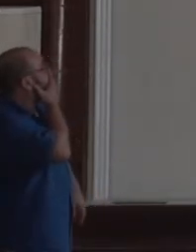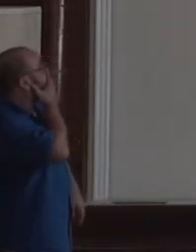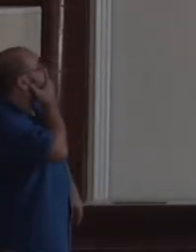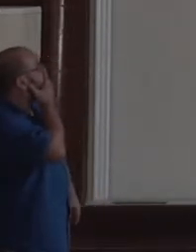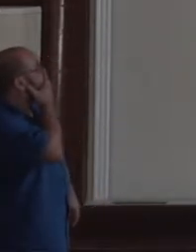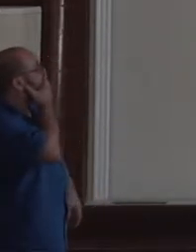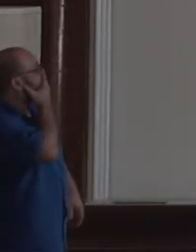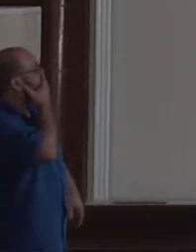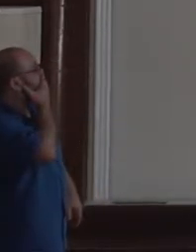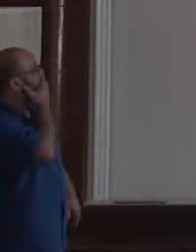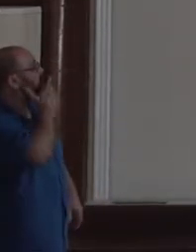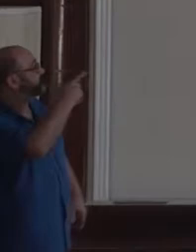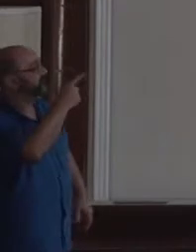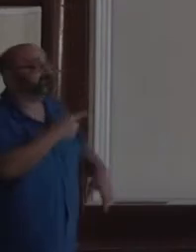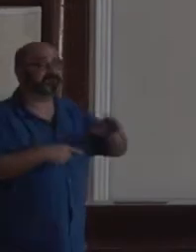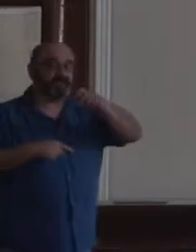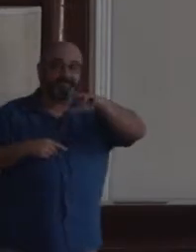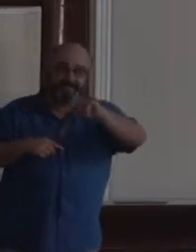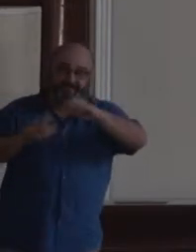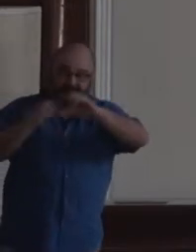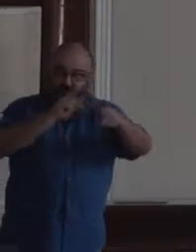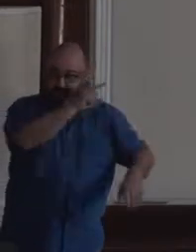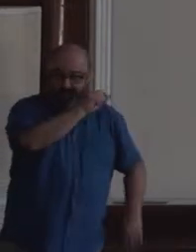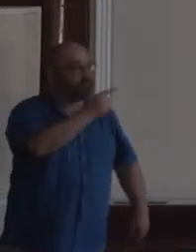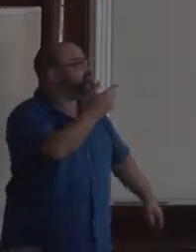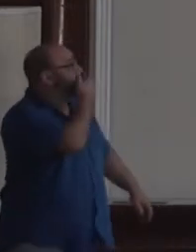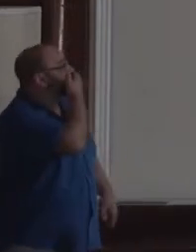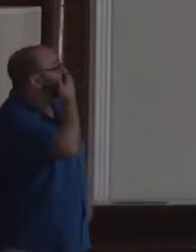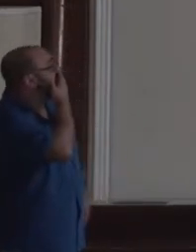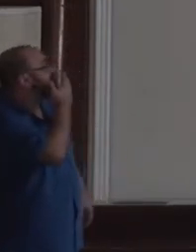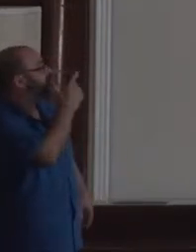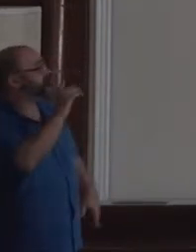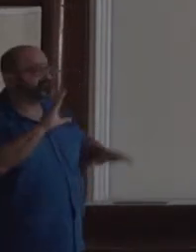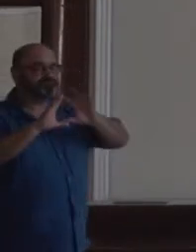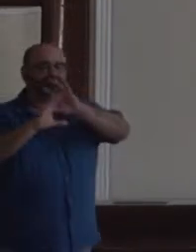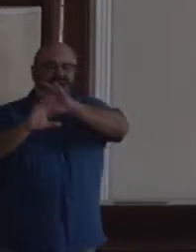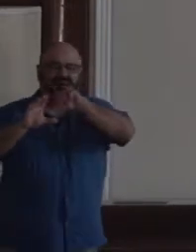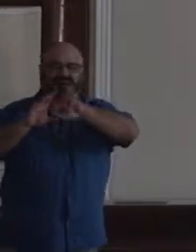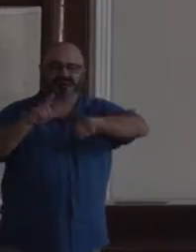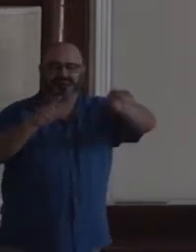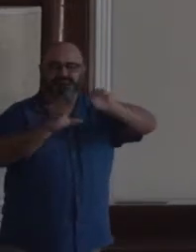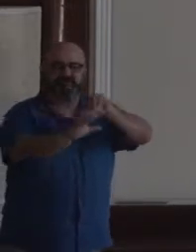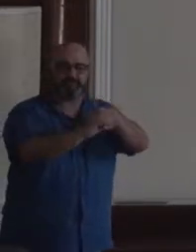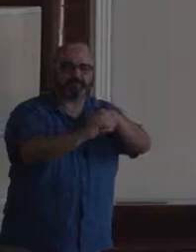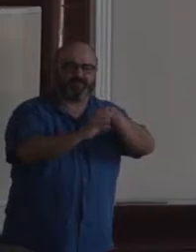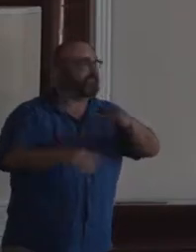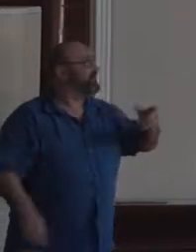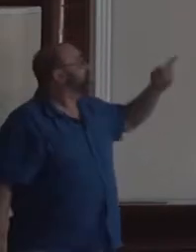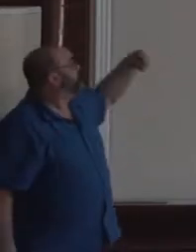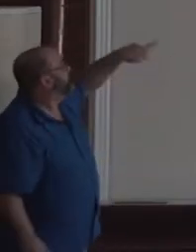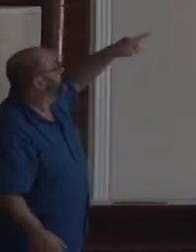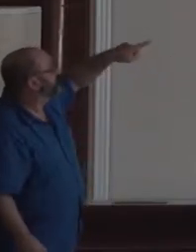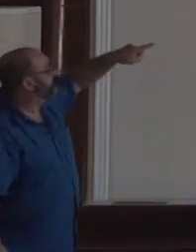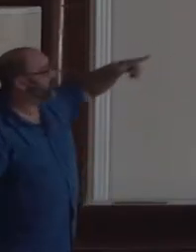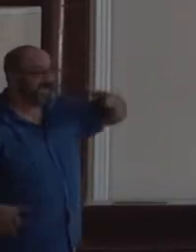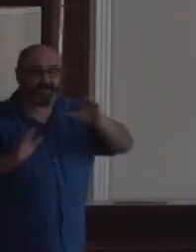définie là. Donc, j'ai mon API de météo qui n'est pas réellement implémenté, hein, c'est pour le test. Et ici, par contre,